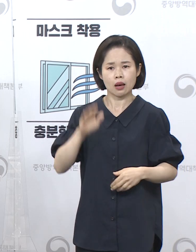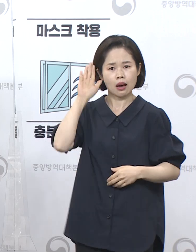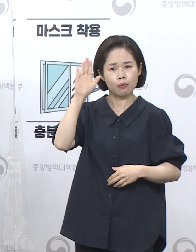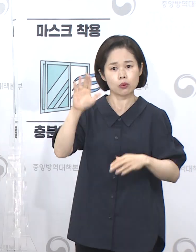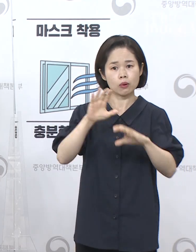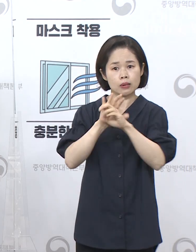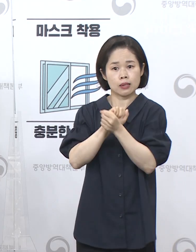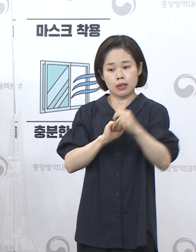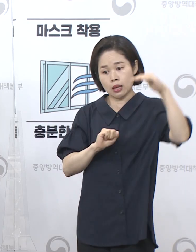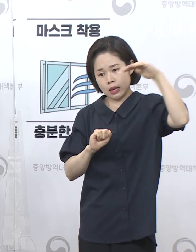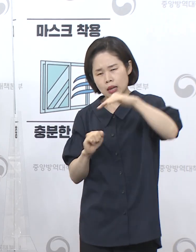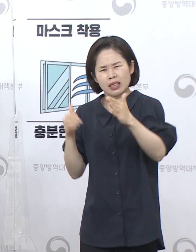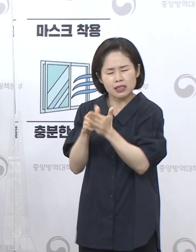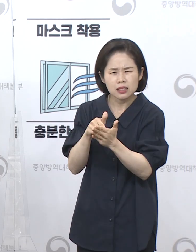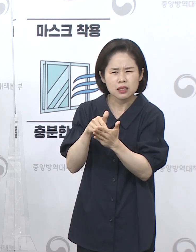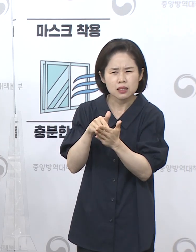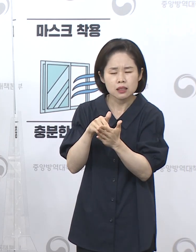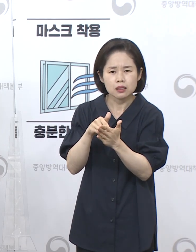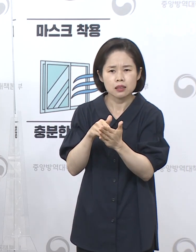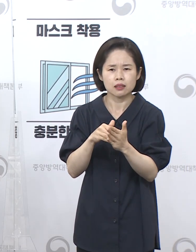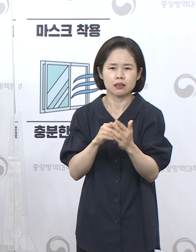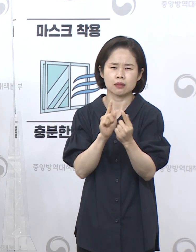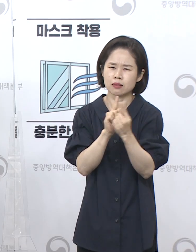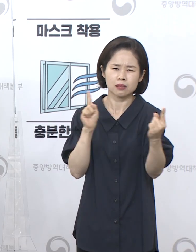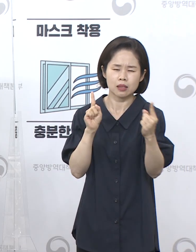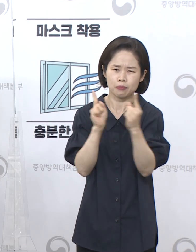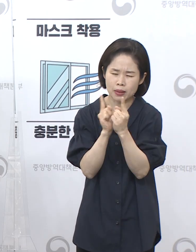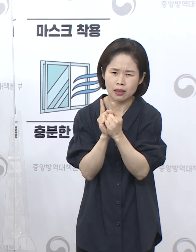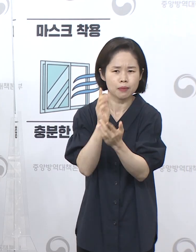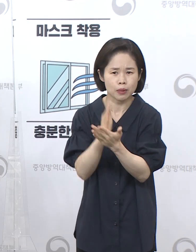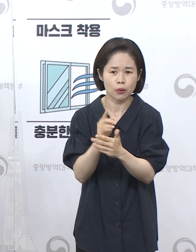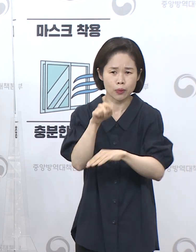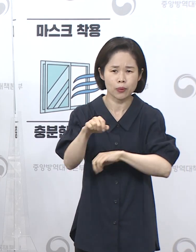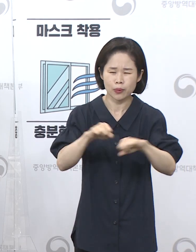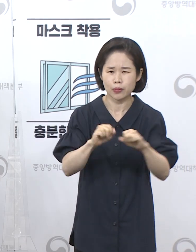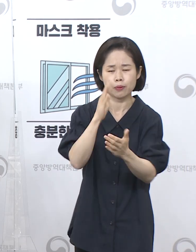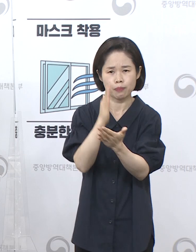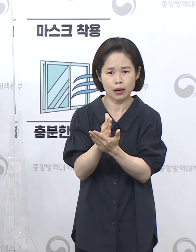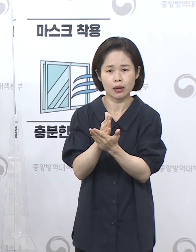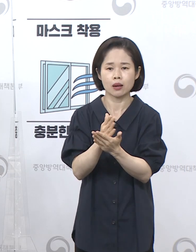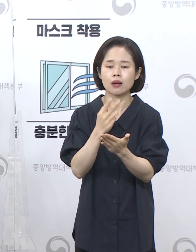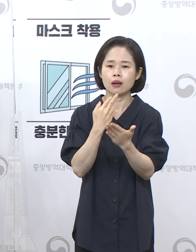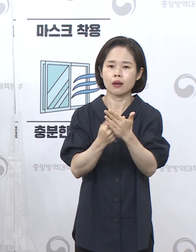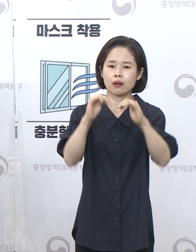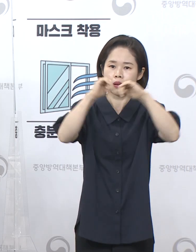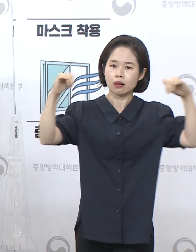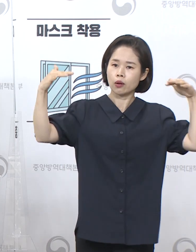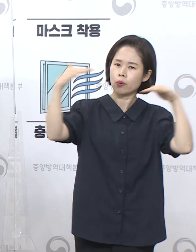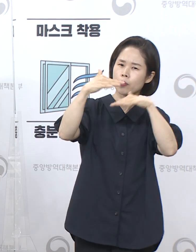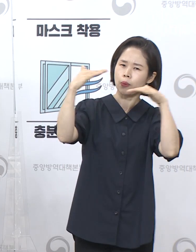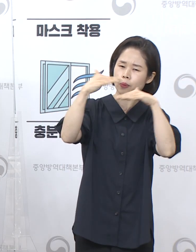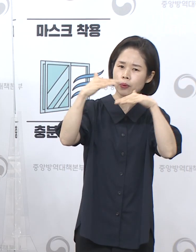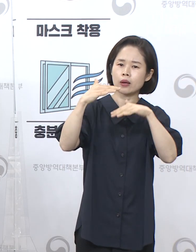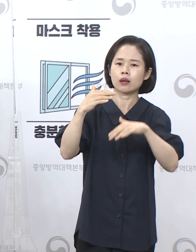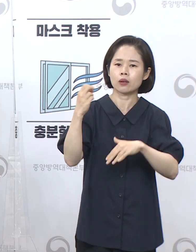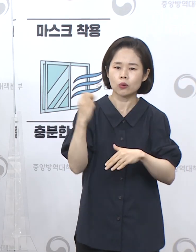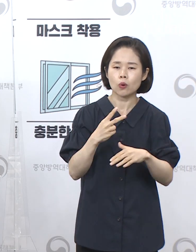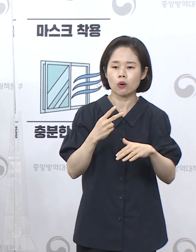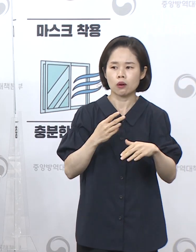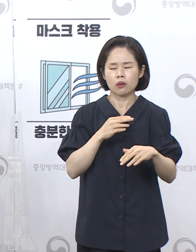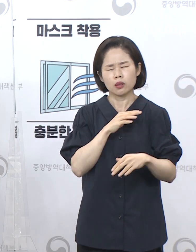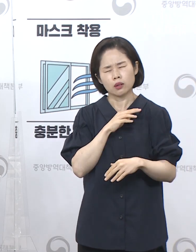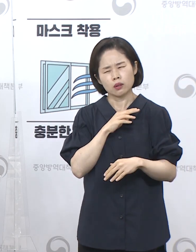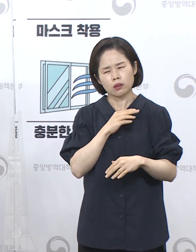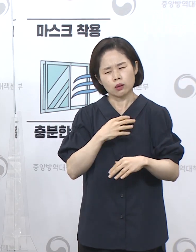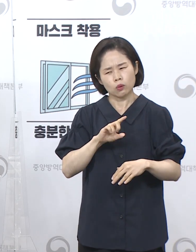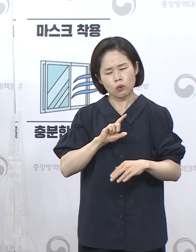모임의 취소와 이동을 최소화시켜 주시고 환기 또 무증상 감염도 고려해서 적극적인